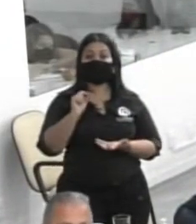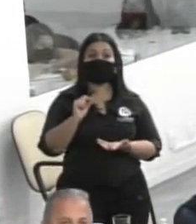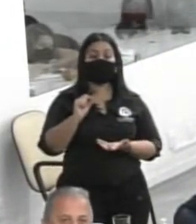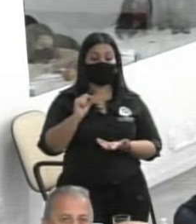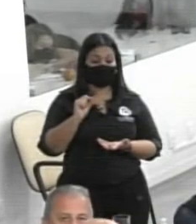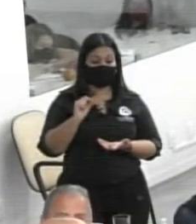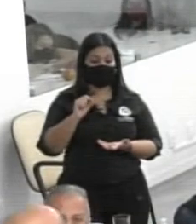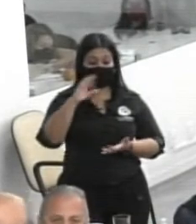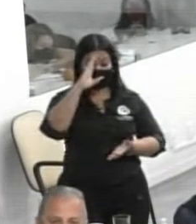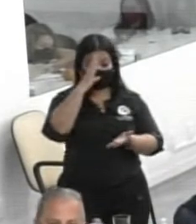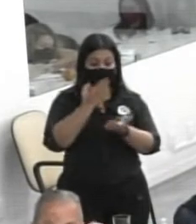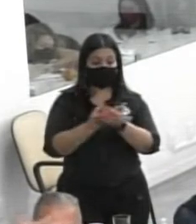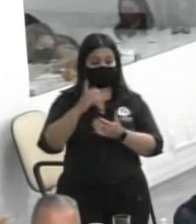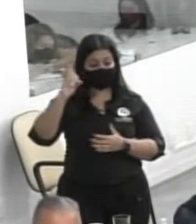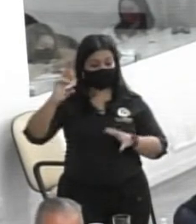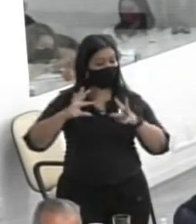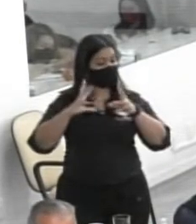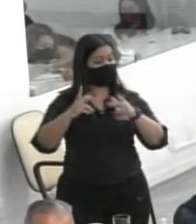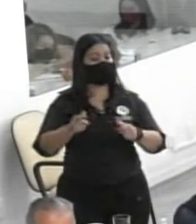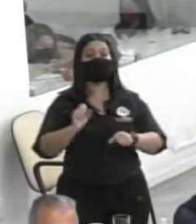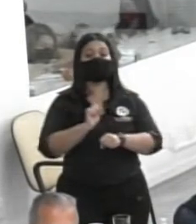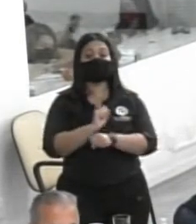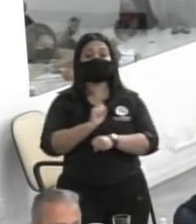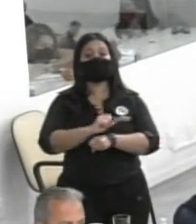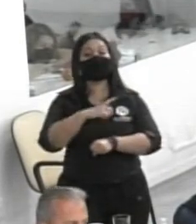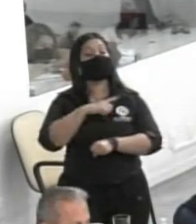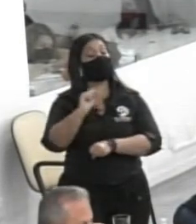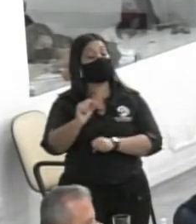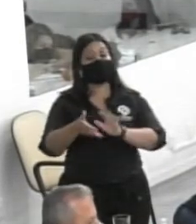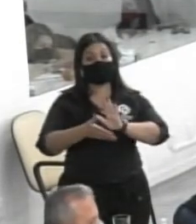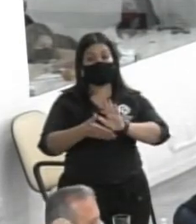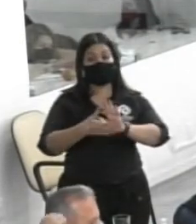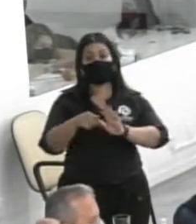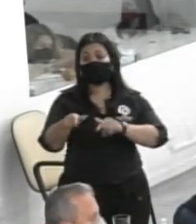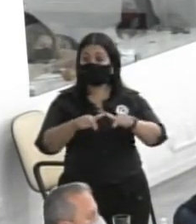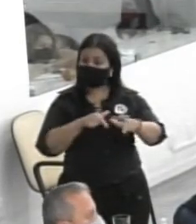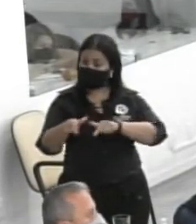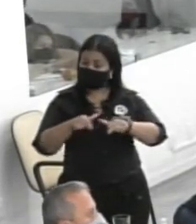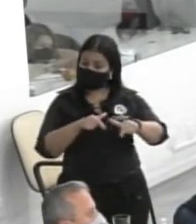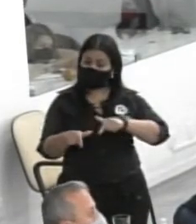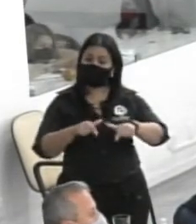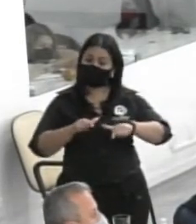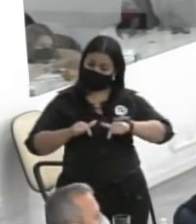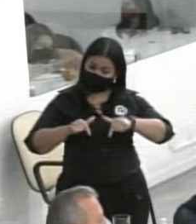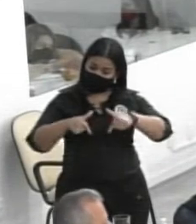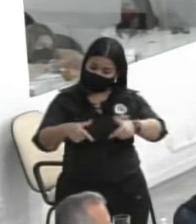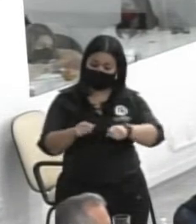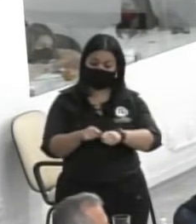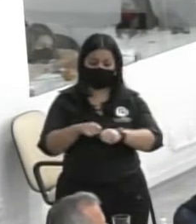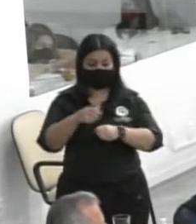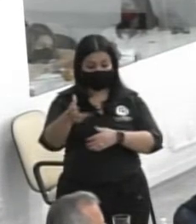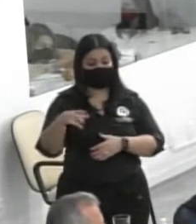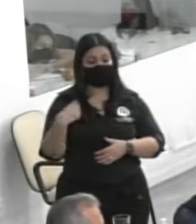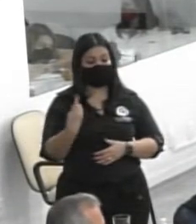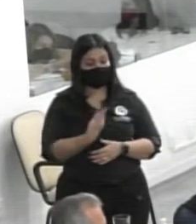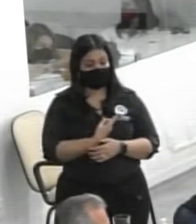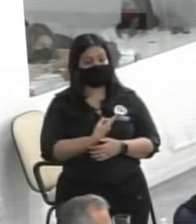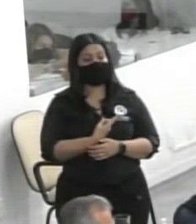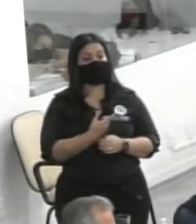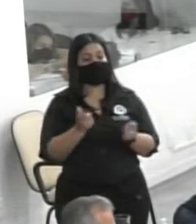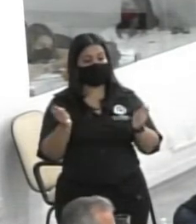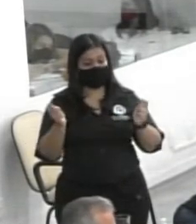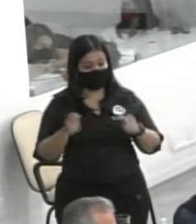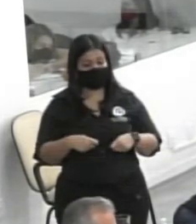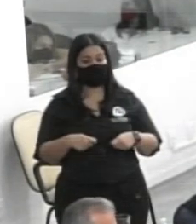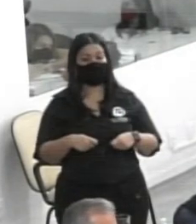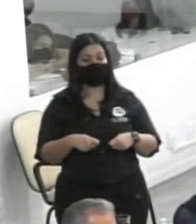Deus, que toda a sua espera tem um propósito. Continue fazendo o trabalho que a senhora vem fazendo, juntamente com a sua equipe, pois mesmo